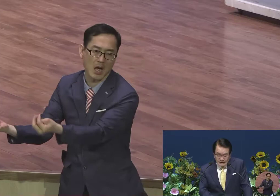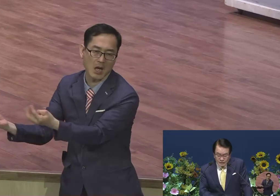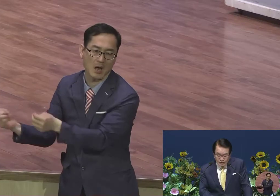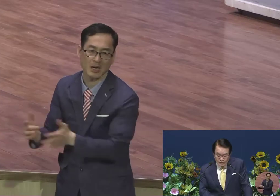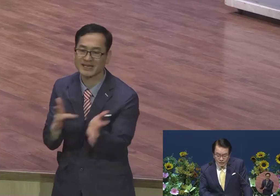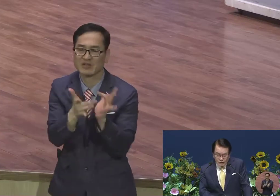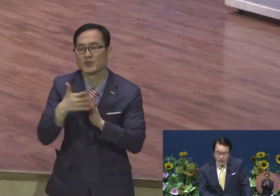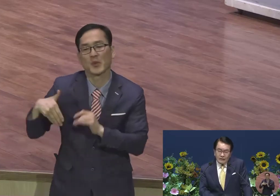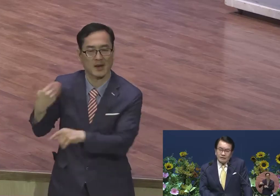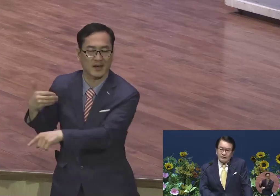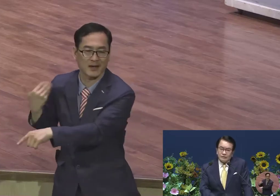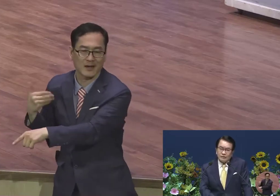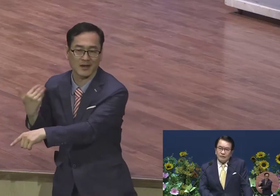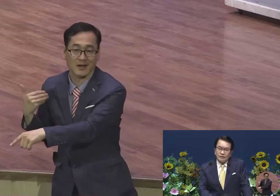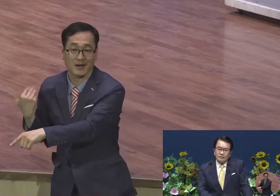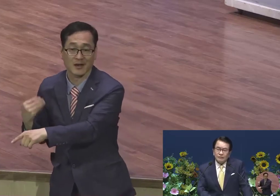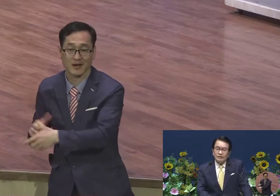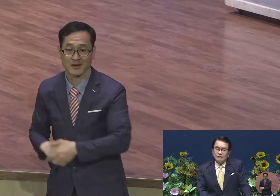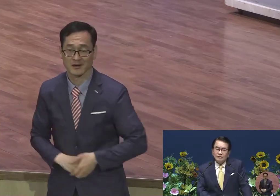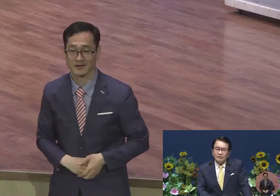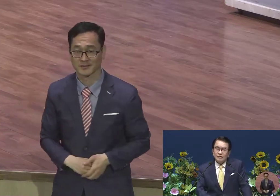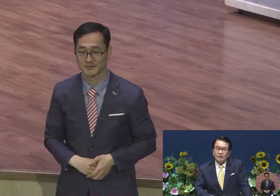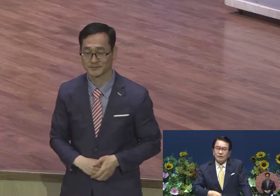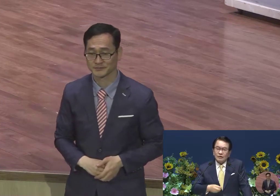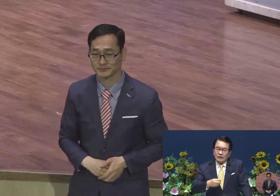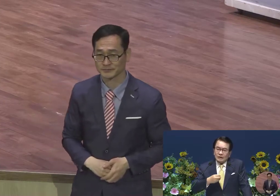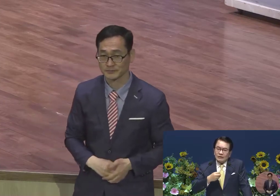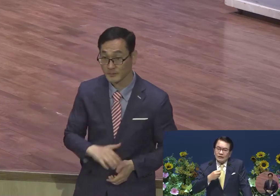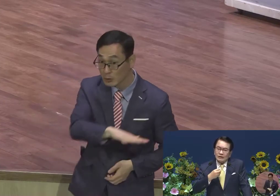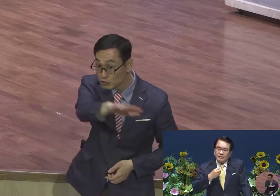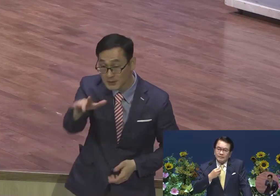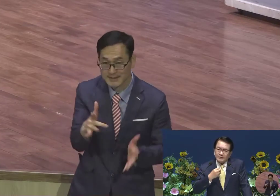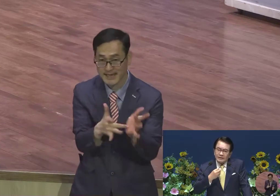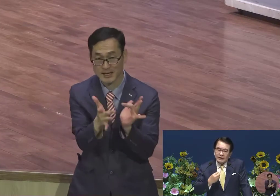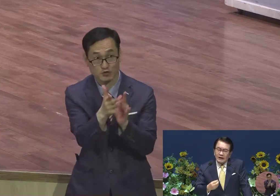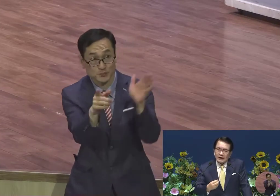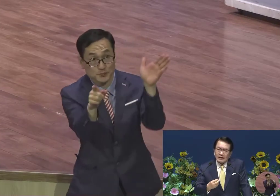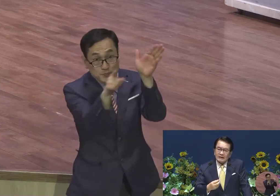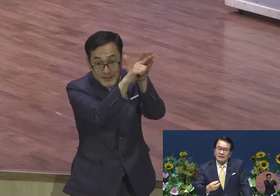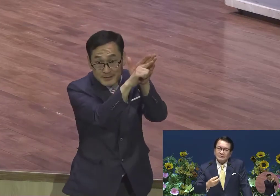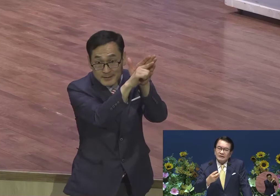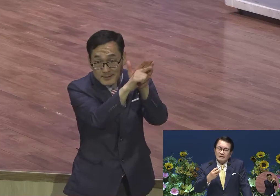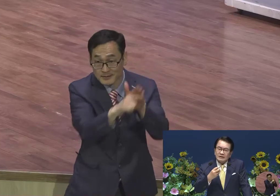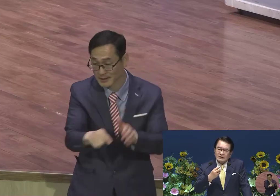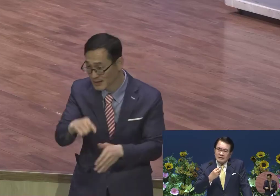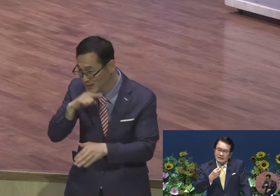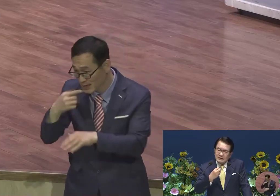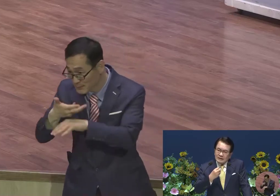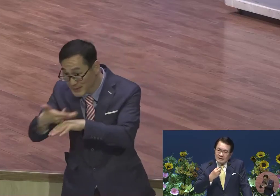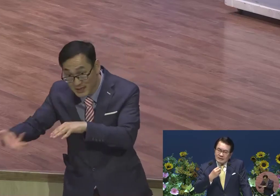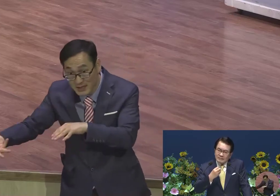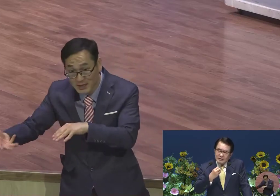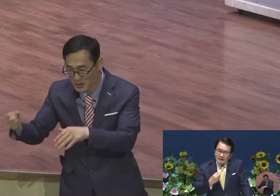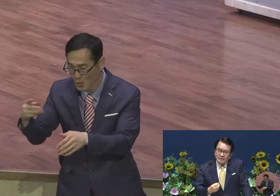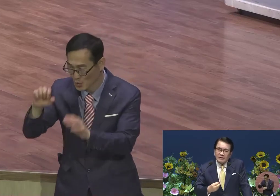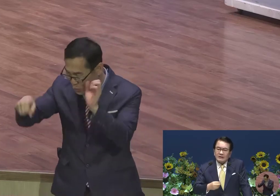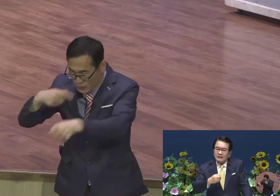예수 그리스도를 믿음으로 그 피가 그 믿는 그